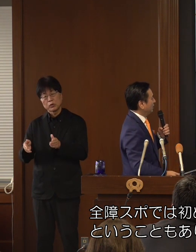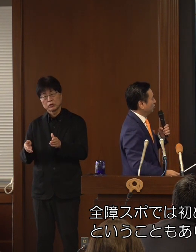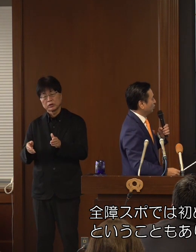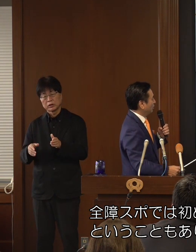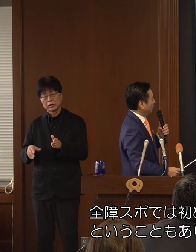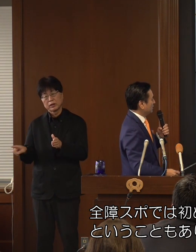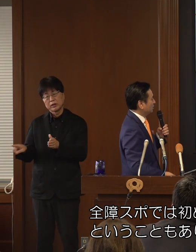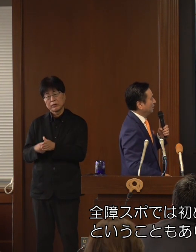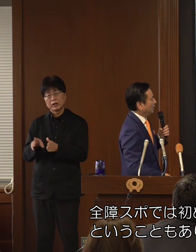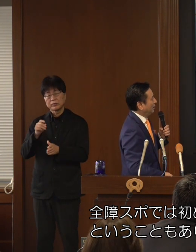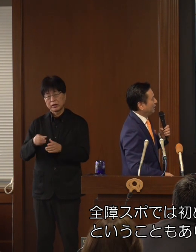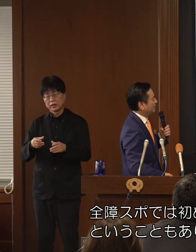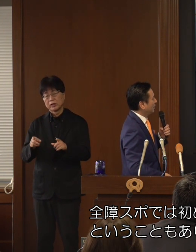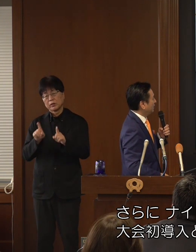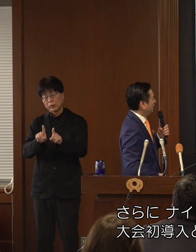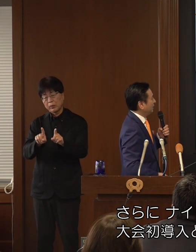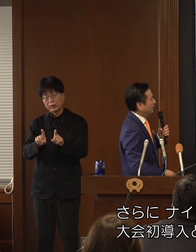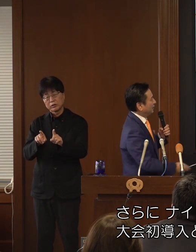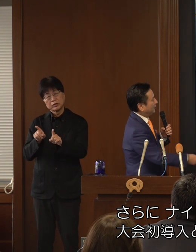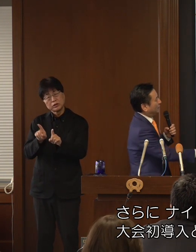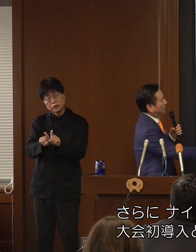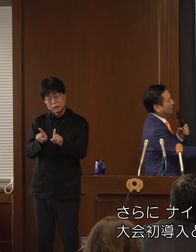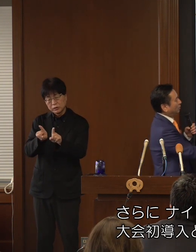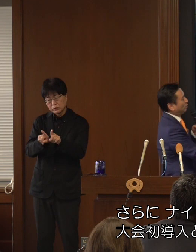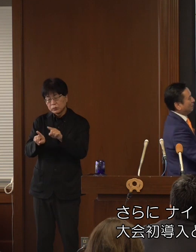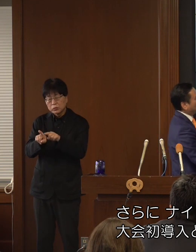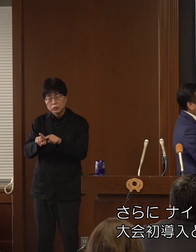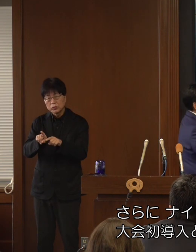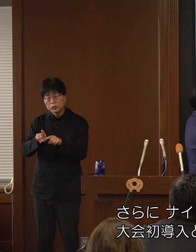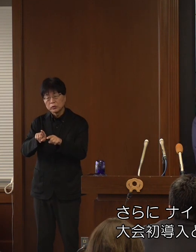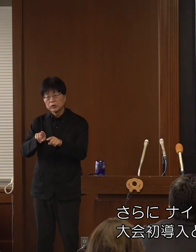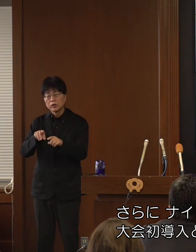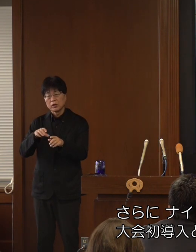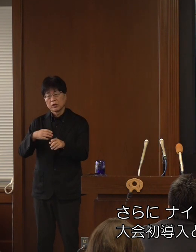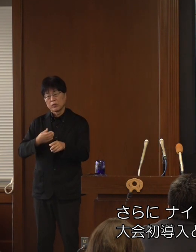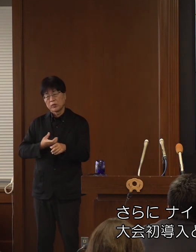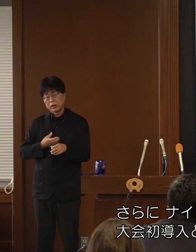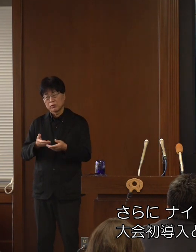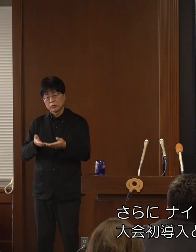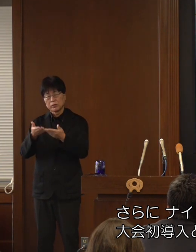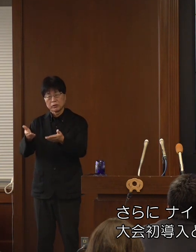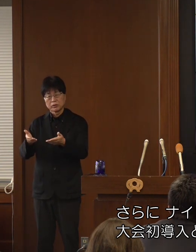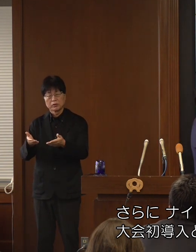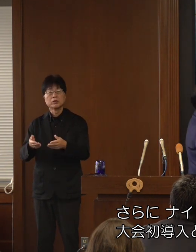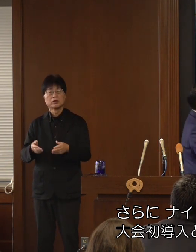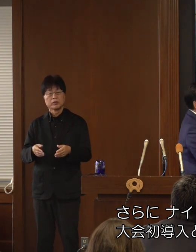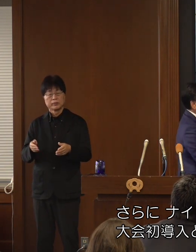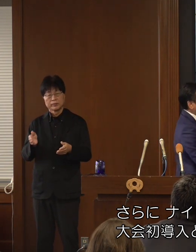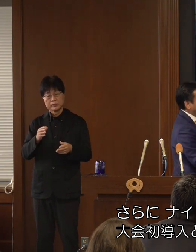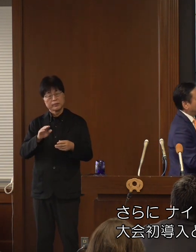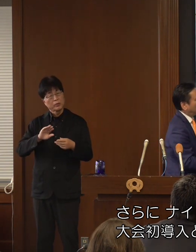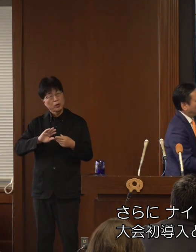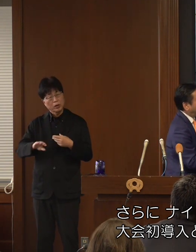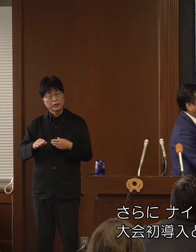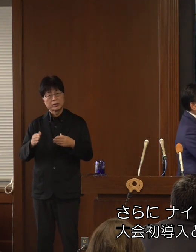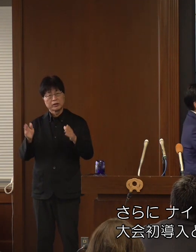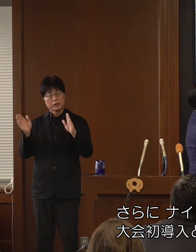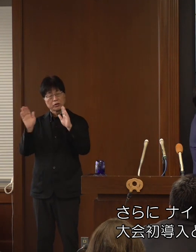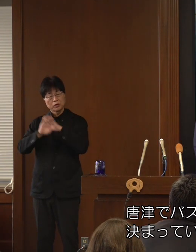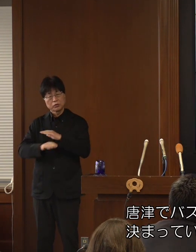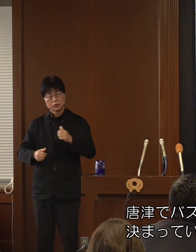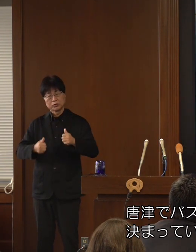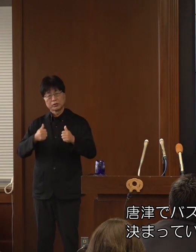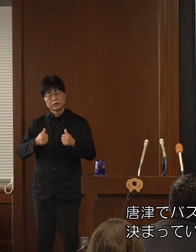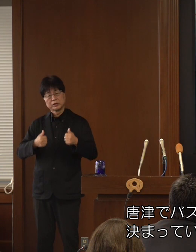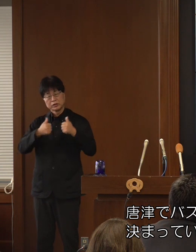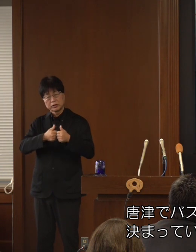ろうということもあります。さらにナイトゲームの開催というのも大会初導入ということであります。カ